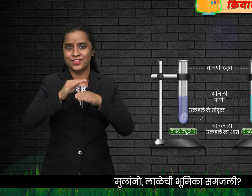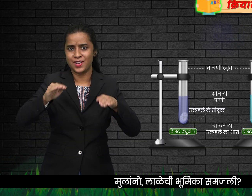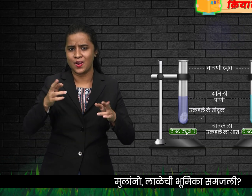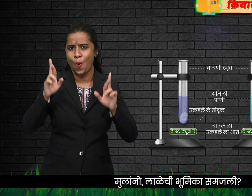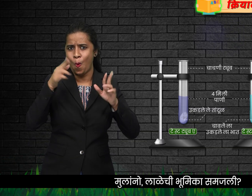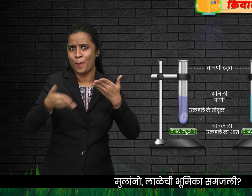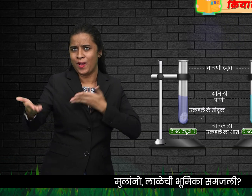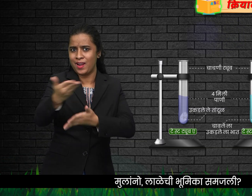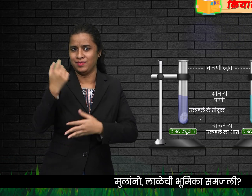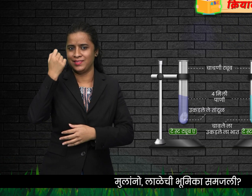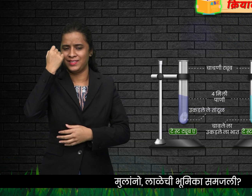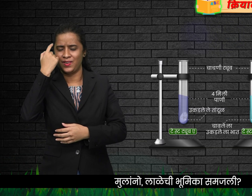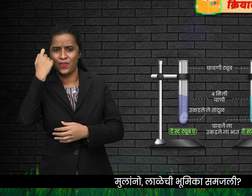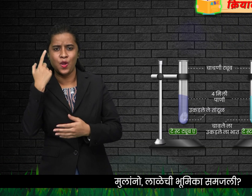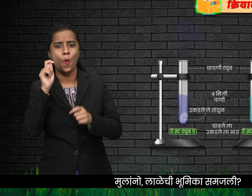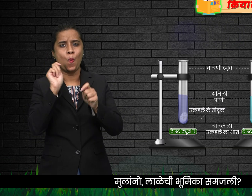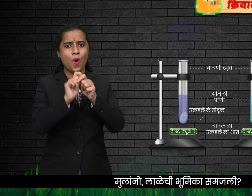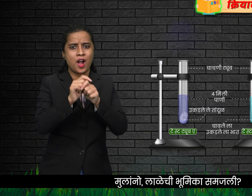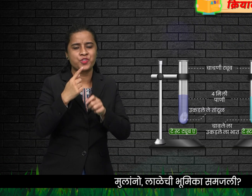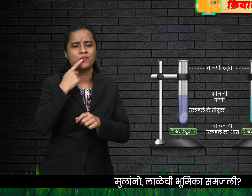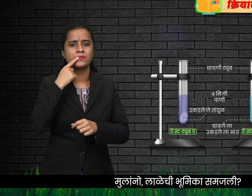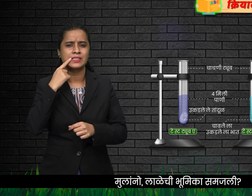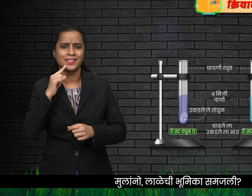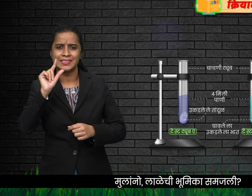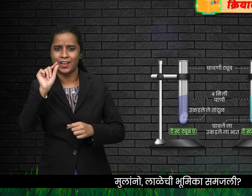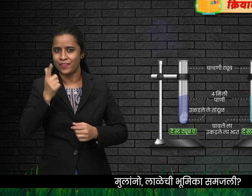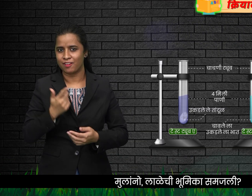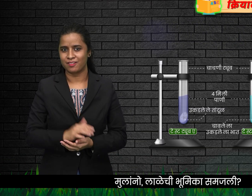मुलांनो, लाळेची भूमिका समजली का?